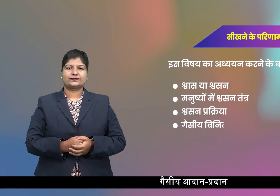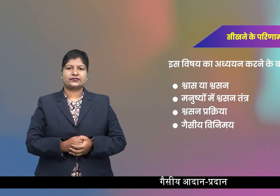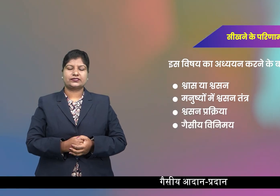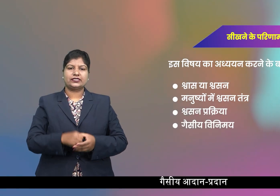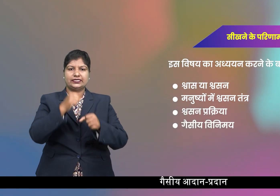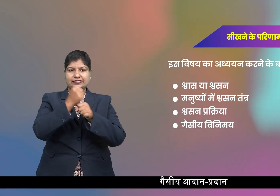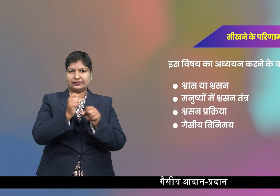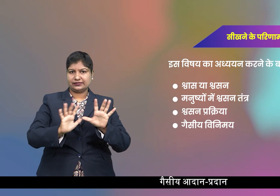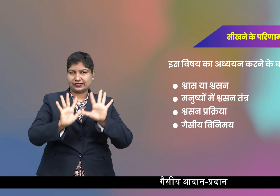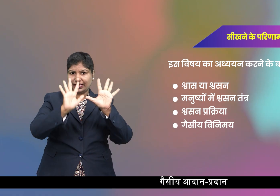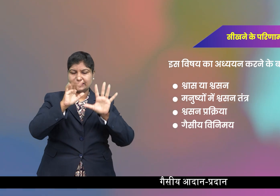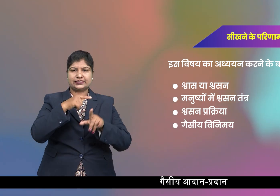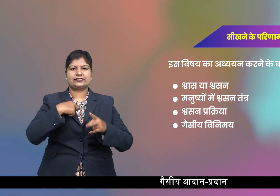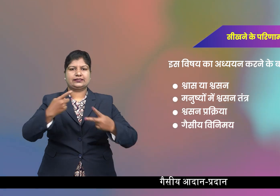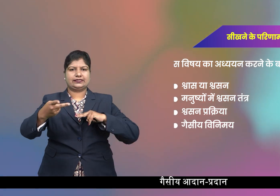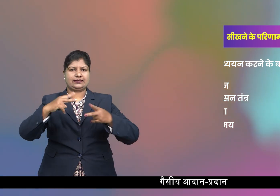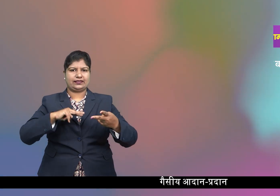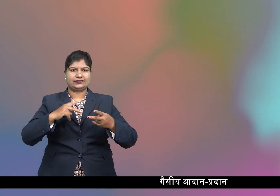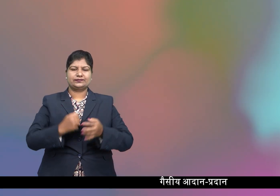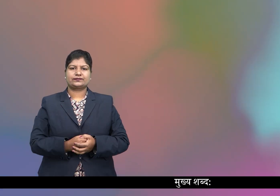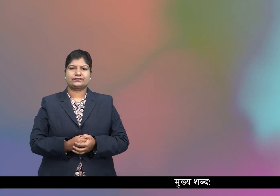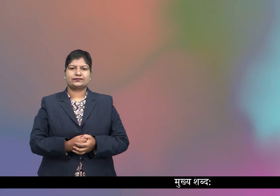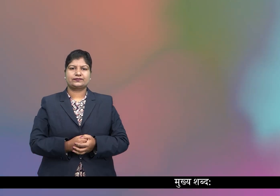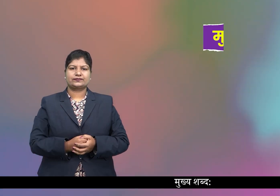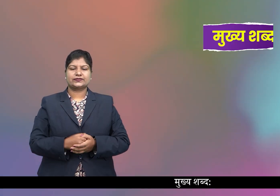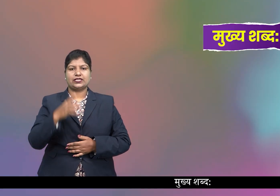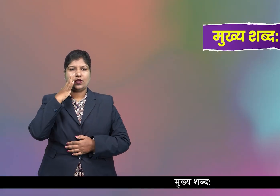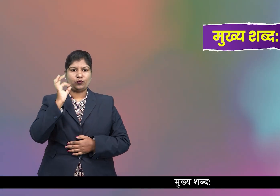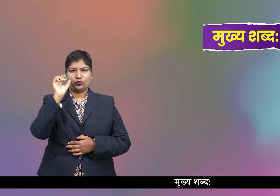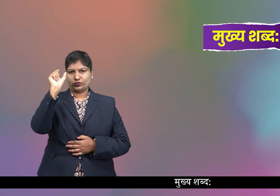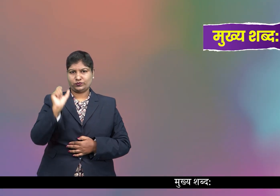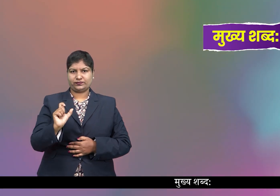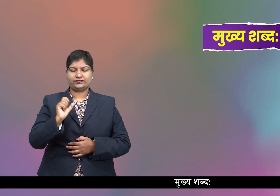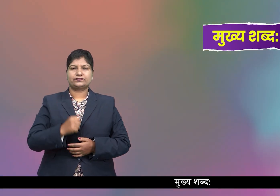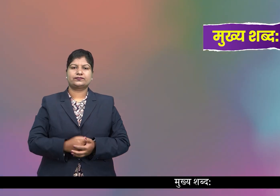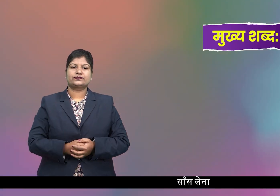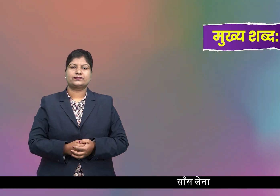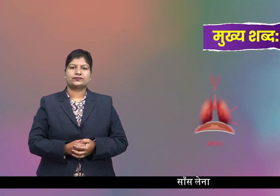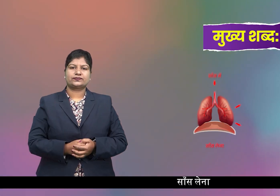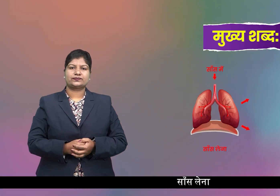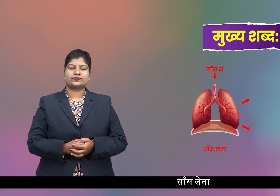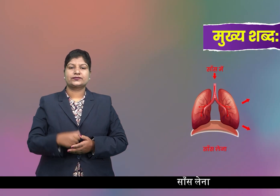गैसीय आदान प्रदान। मुख्य शब्द। सांस